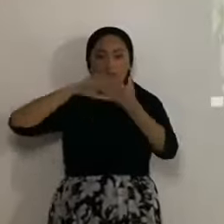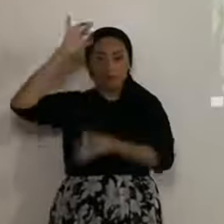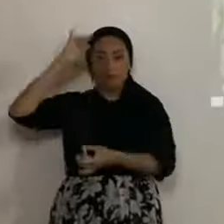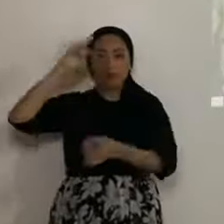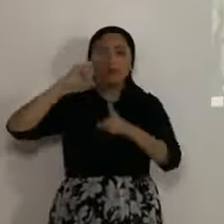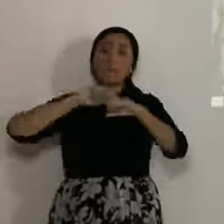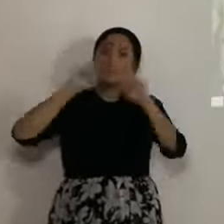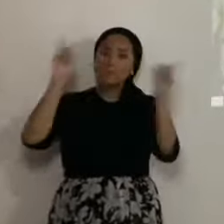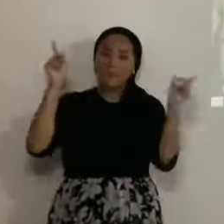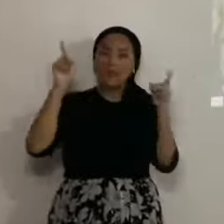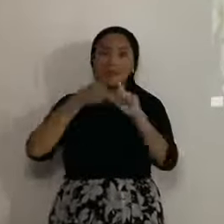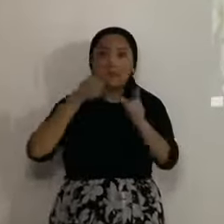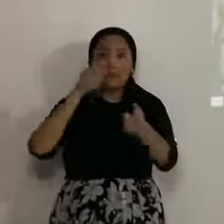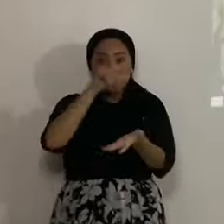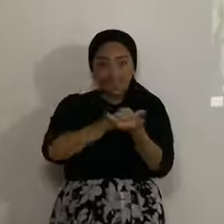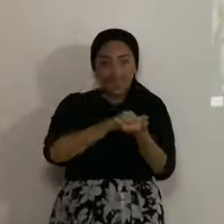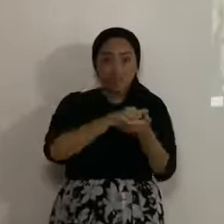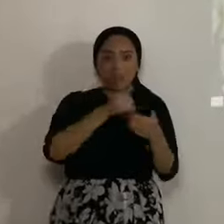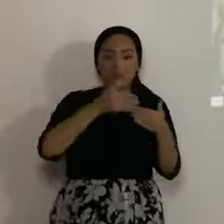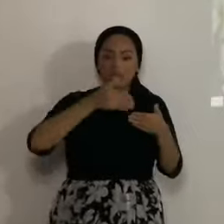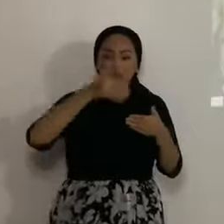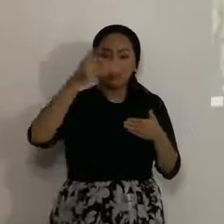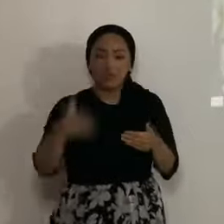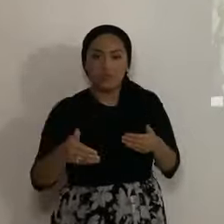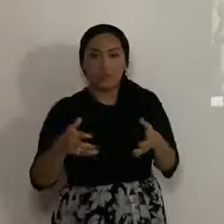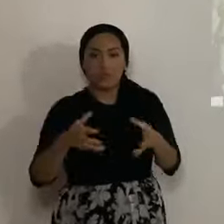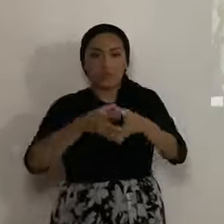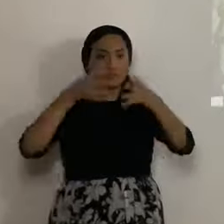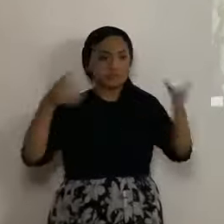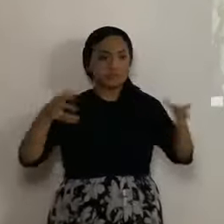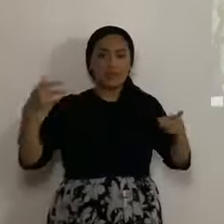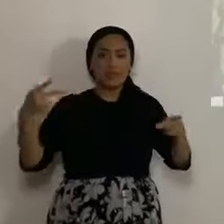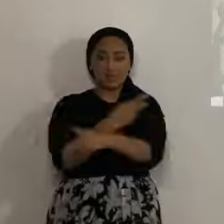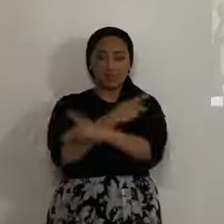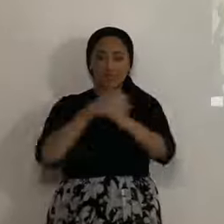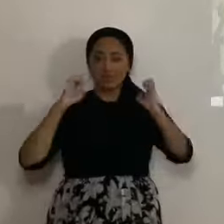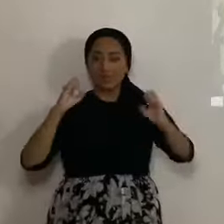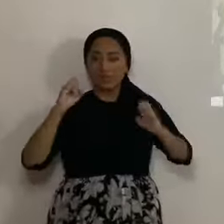pero de ahí a hacer demasiado ejercicio o